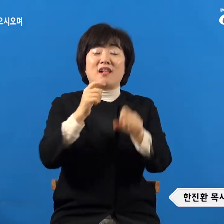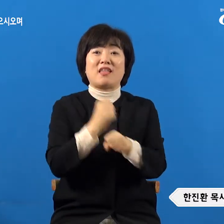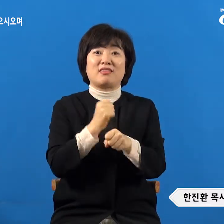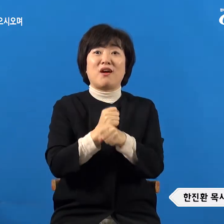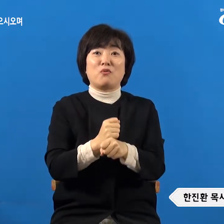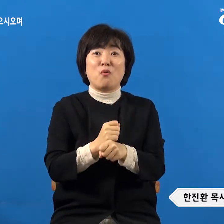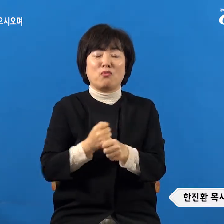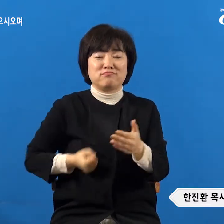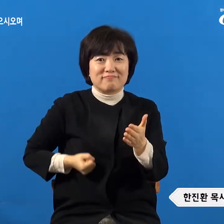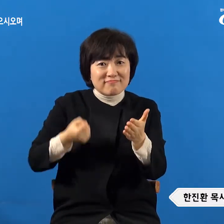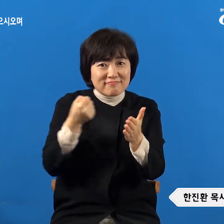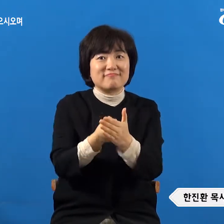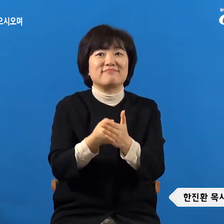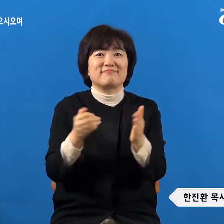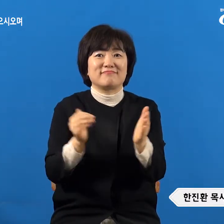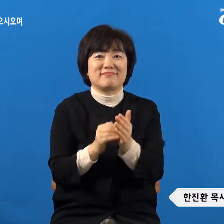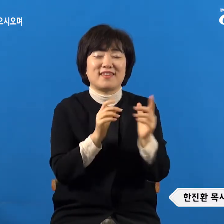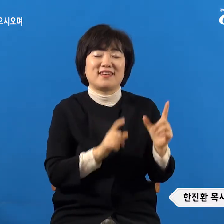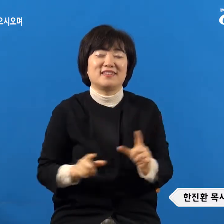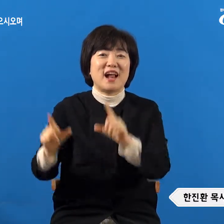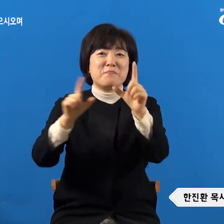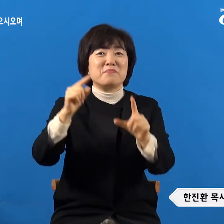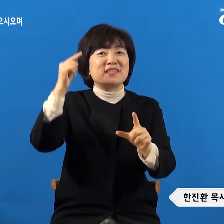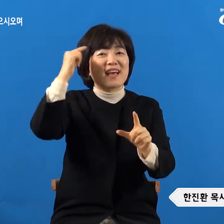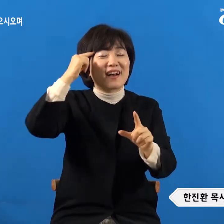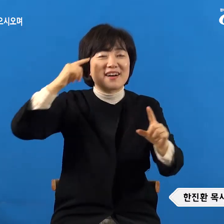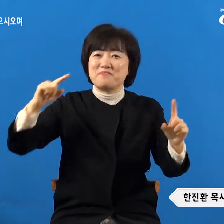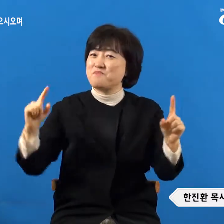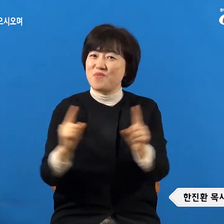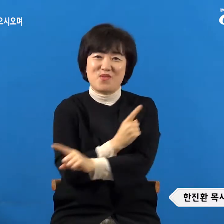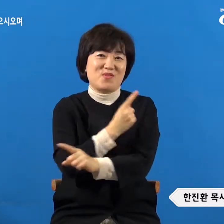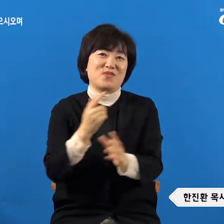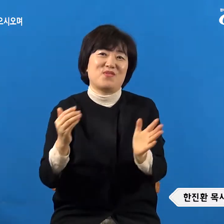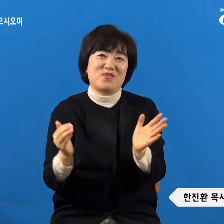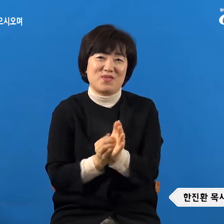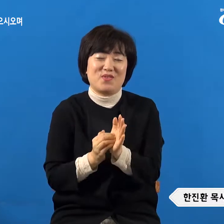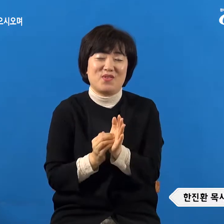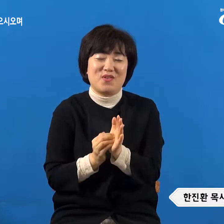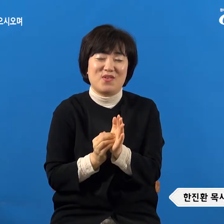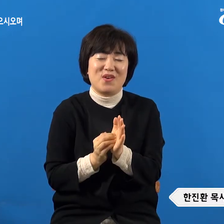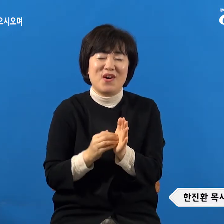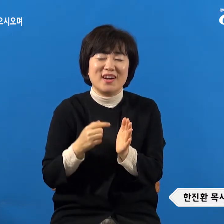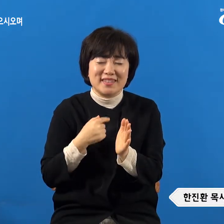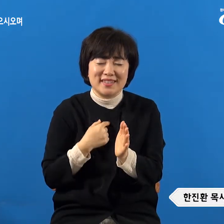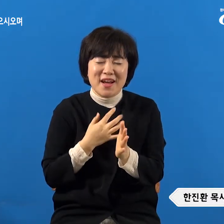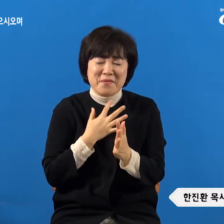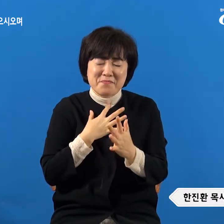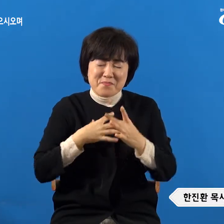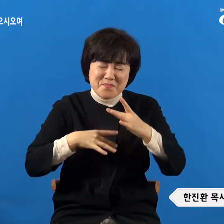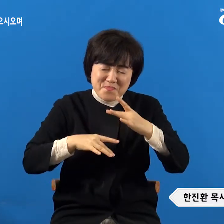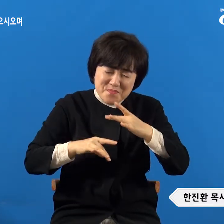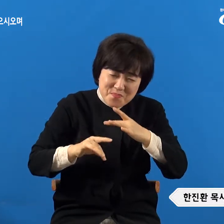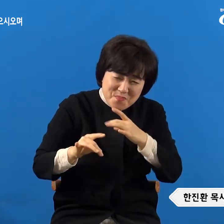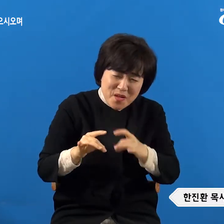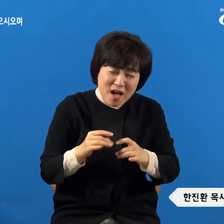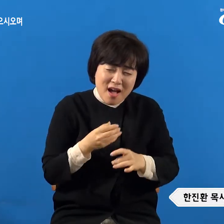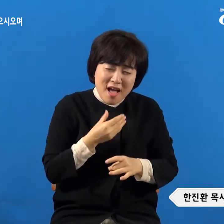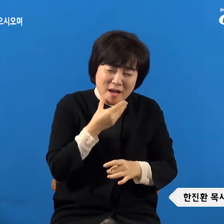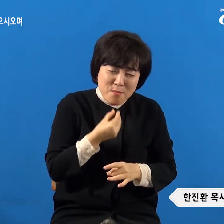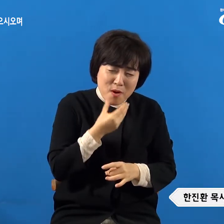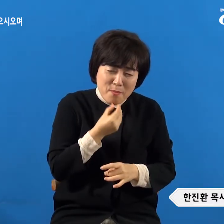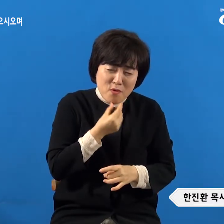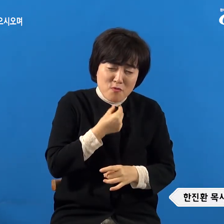삶이 완전히 변했습니다. 그러니까 그에게 그렇게 목말라 하던 행복이